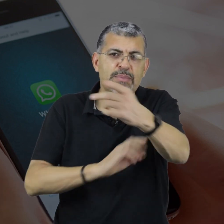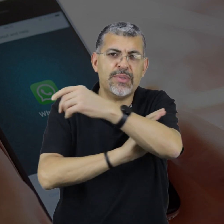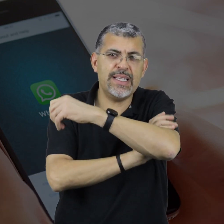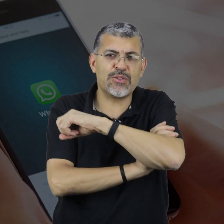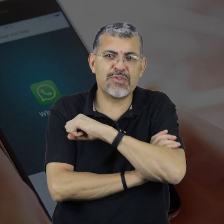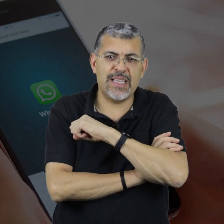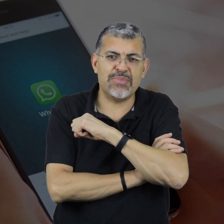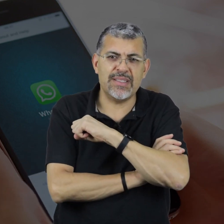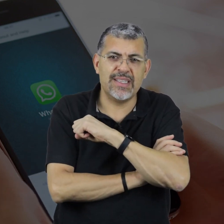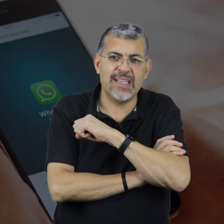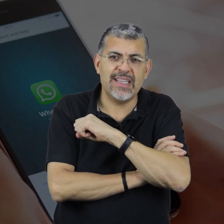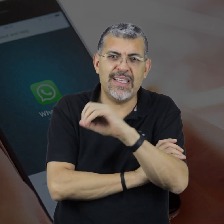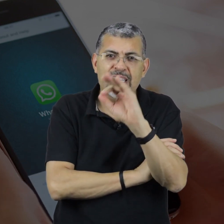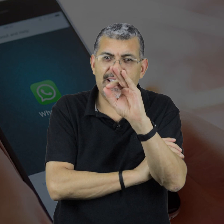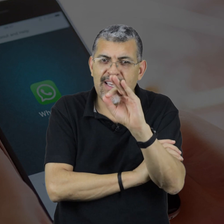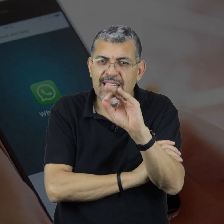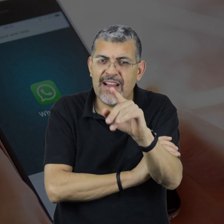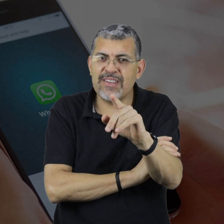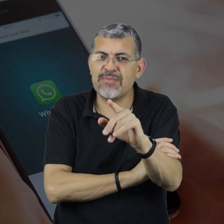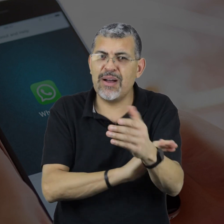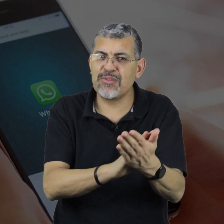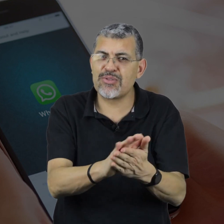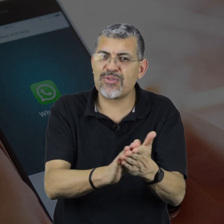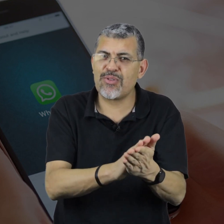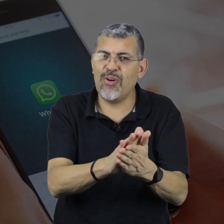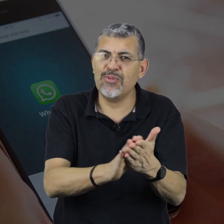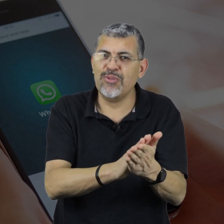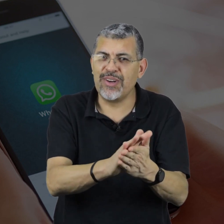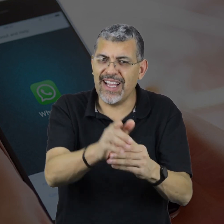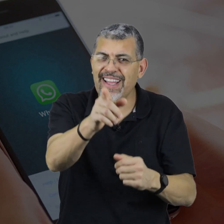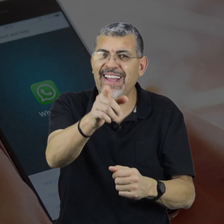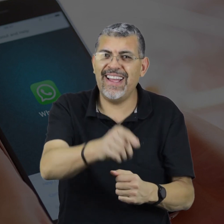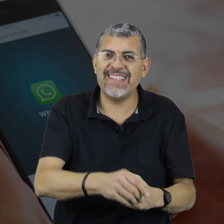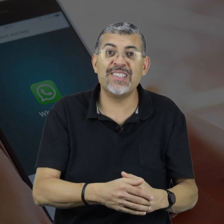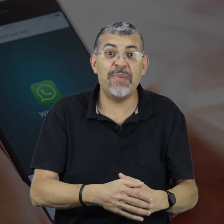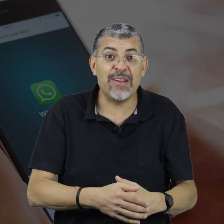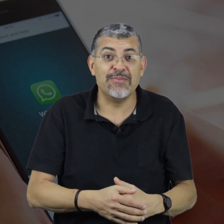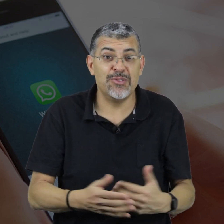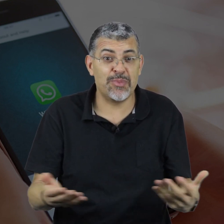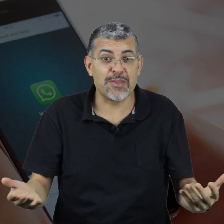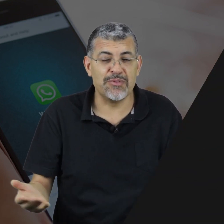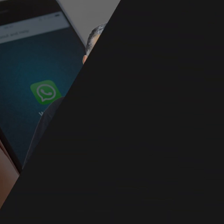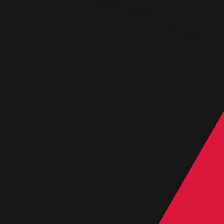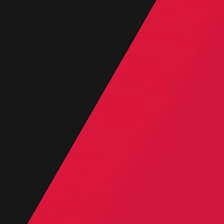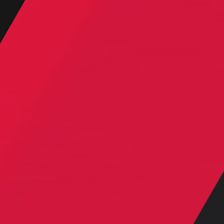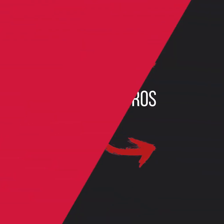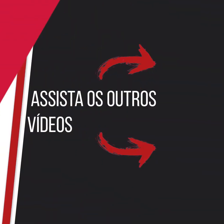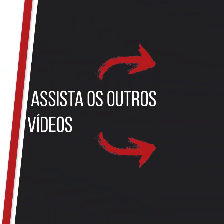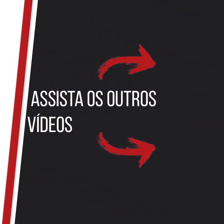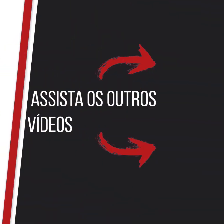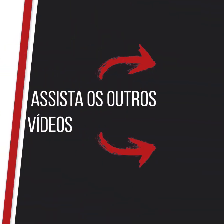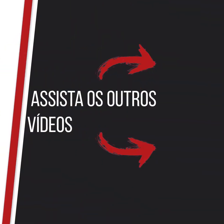seja prudente como sempre e lave as mãos como nunca te espero eu faço um vídeo